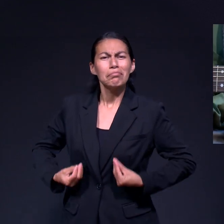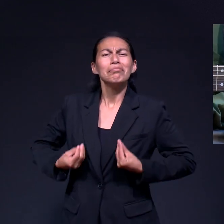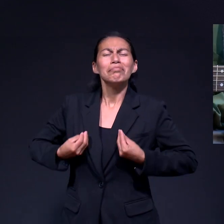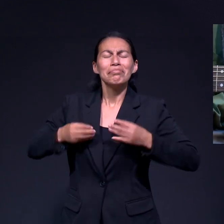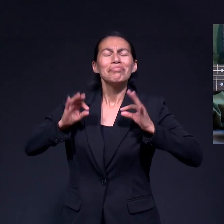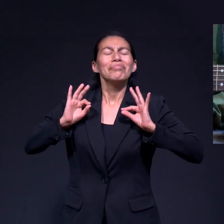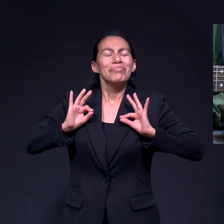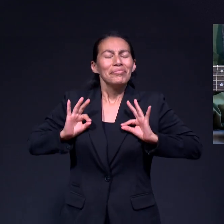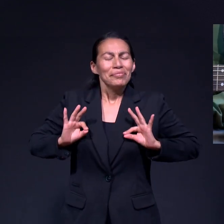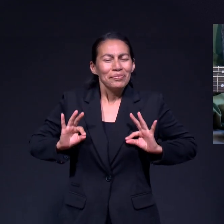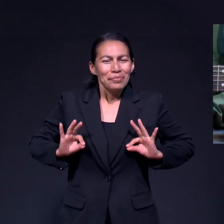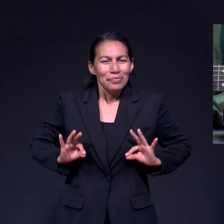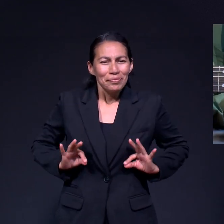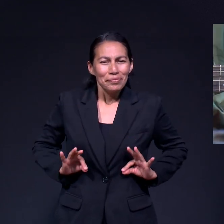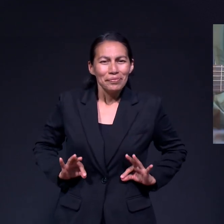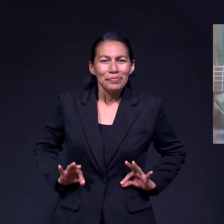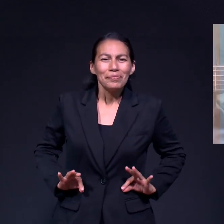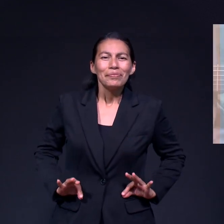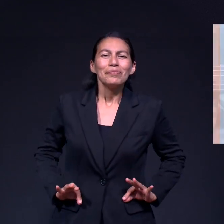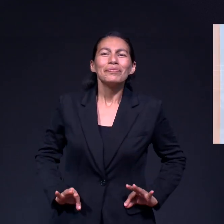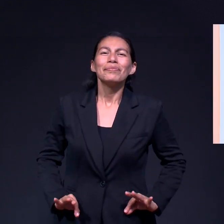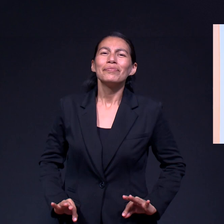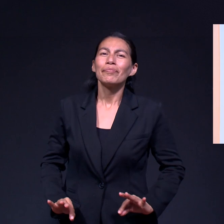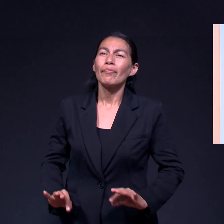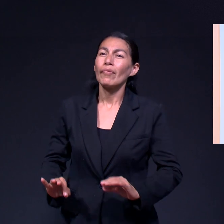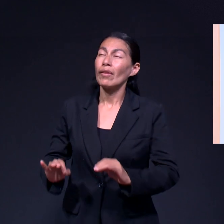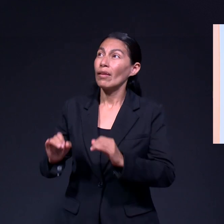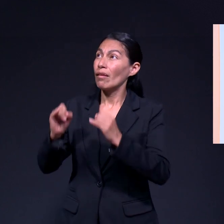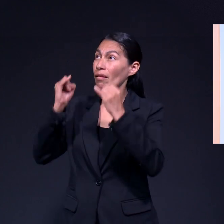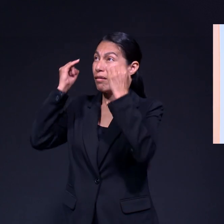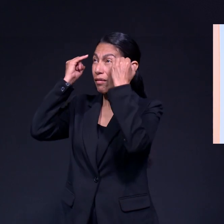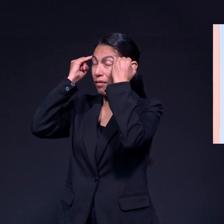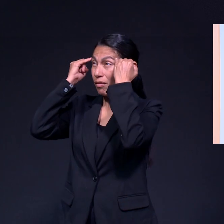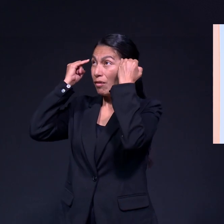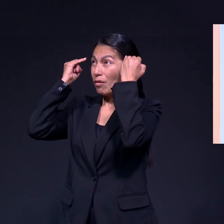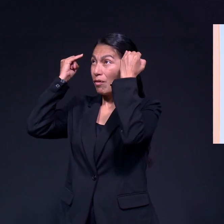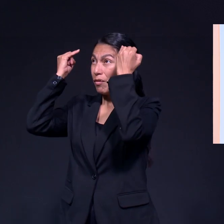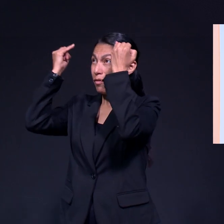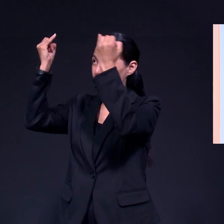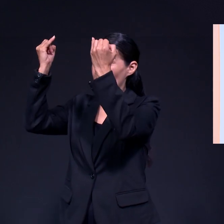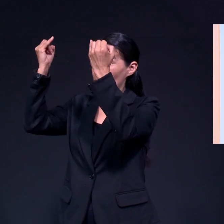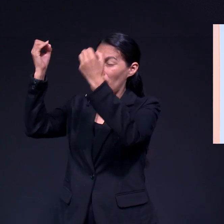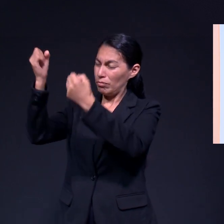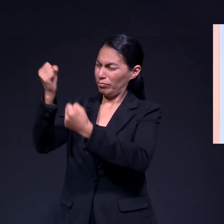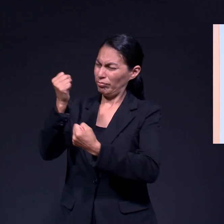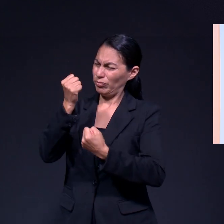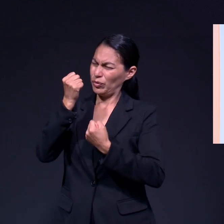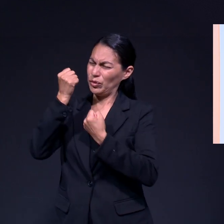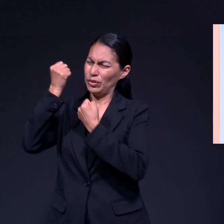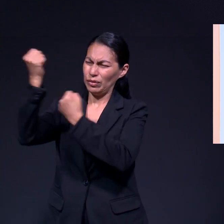morará bajo la sombra del omnipotente